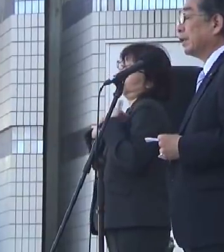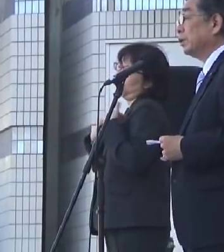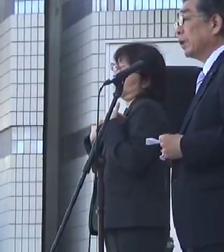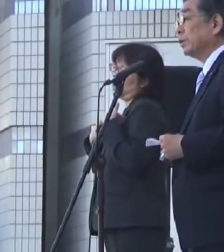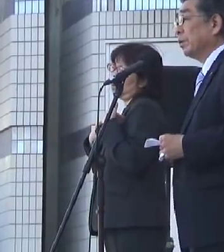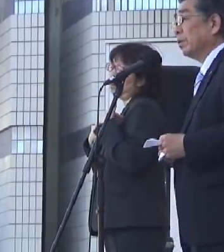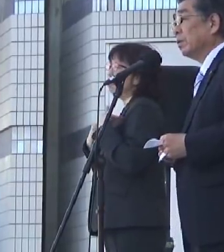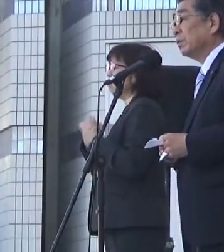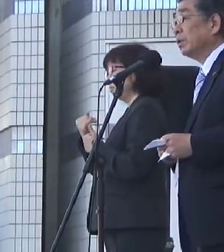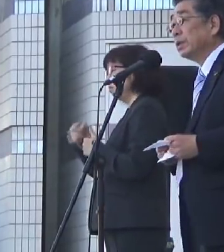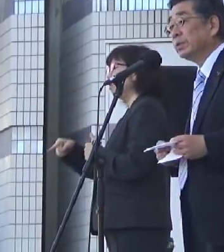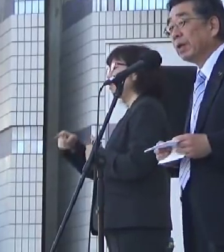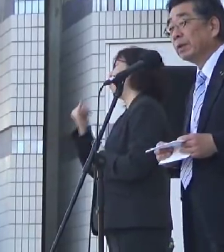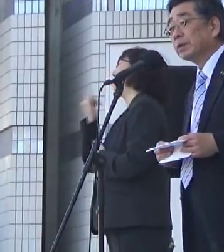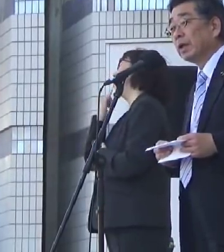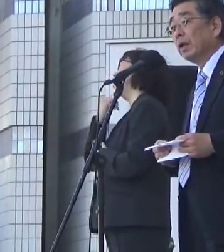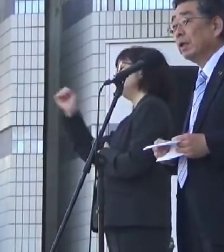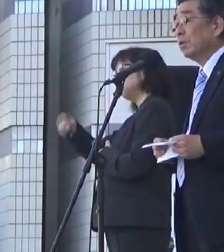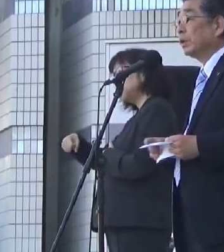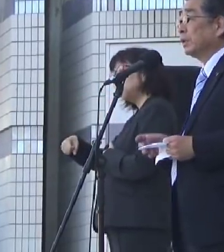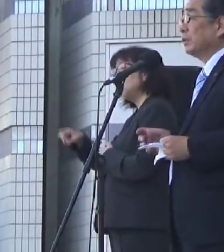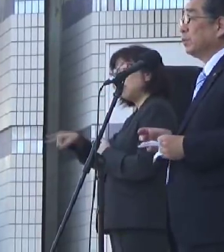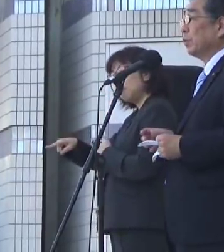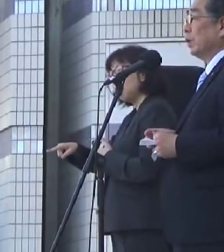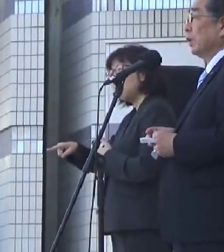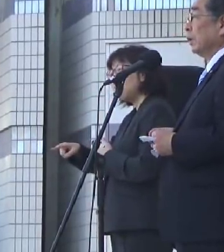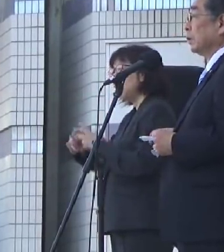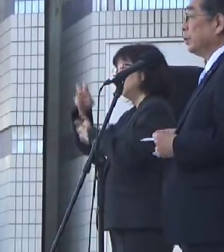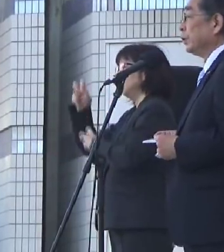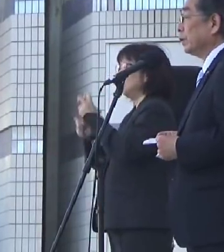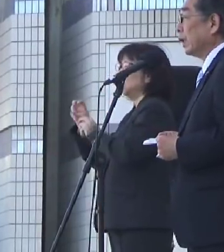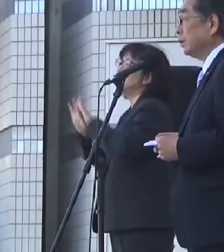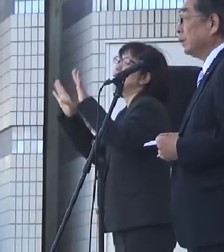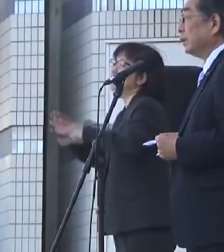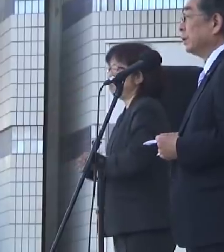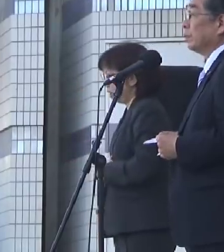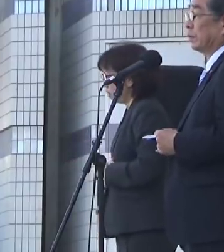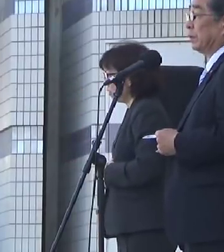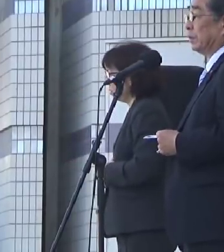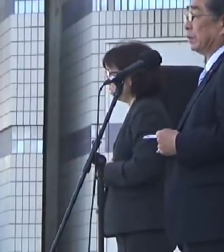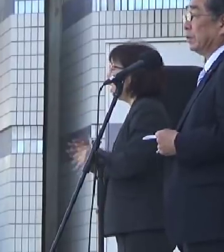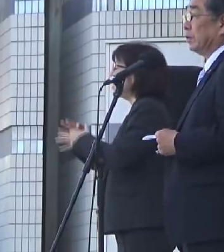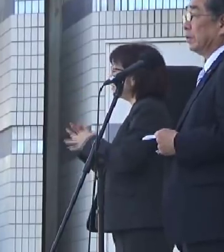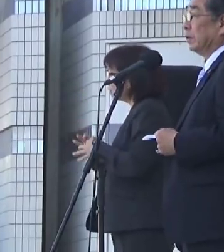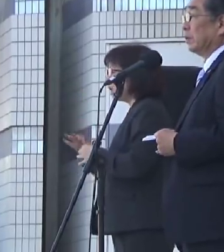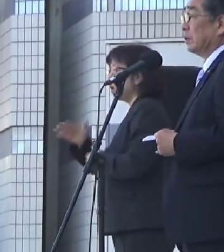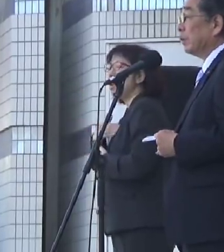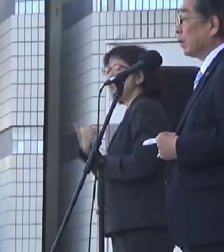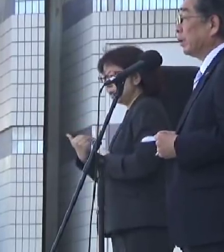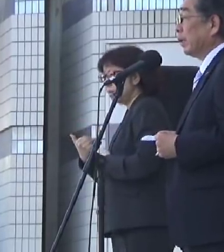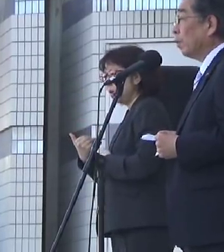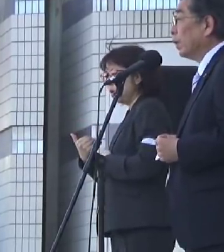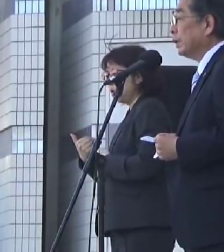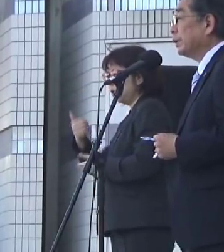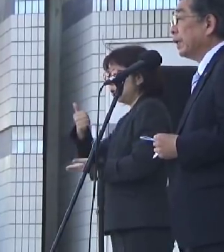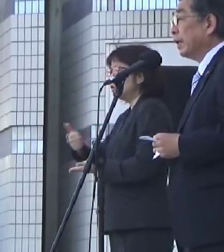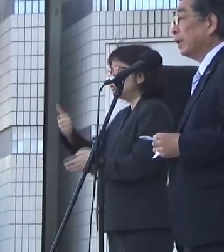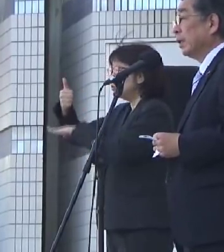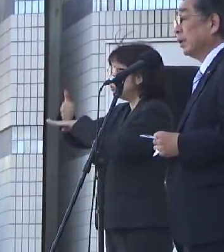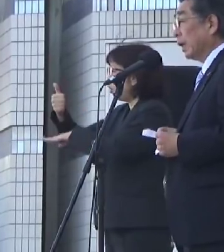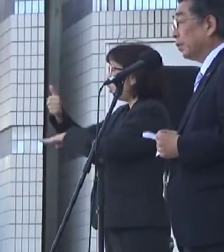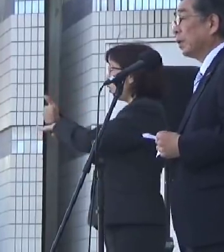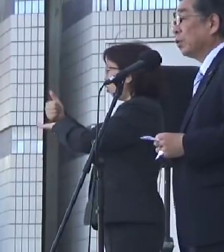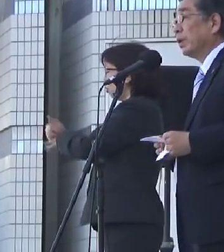あいいかになってしまうと動いてしまいますから、私たちも首長さんに強く迫って応援